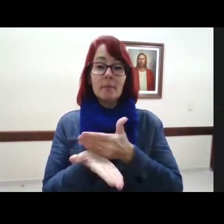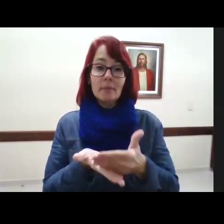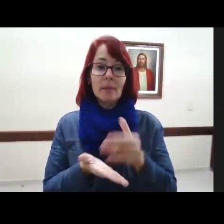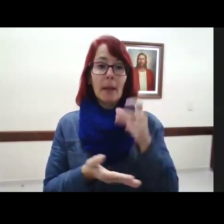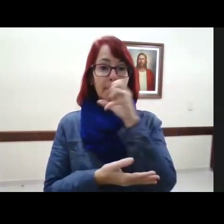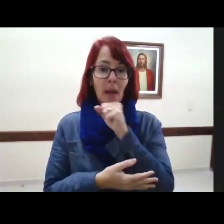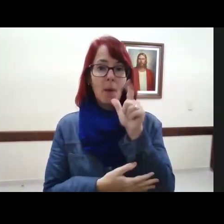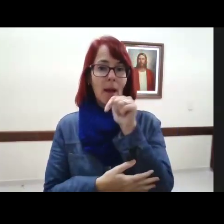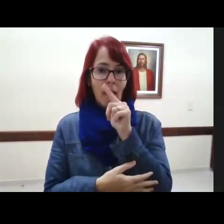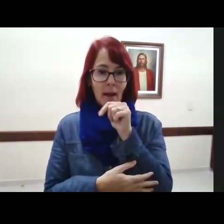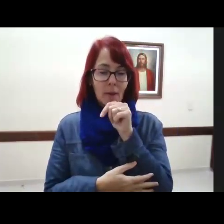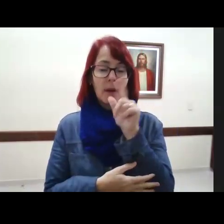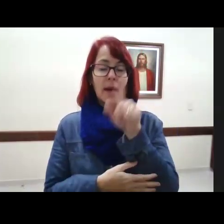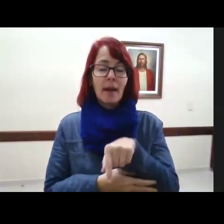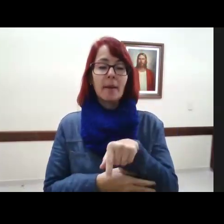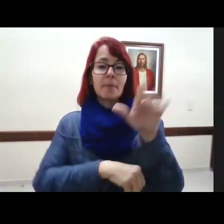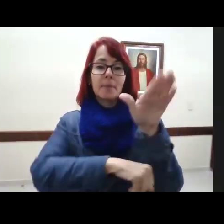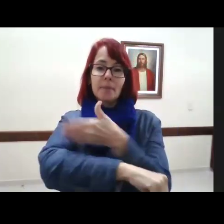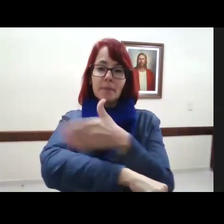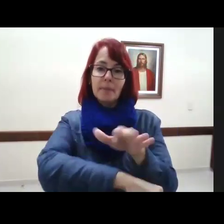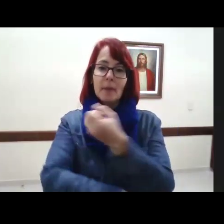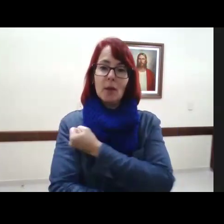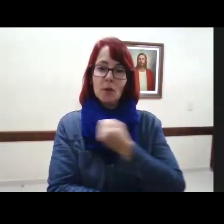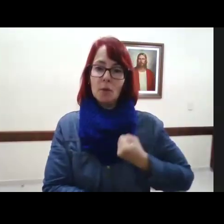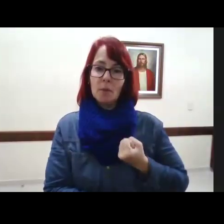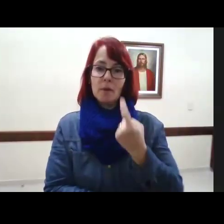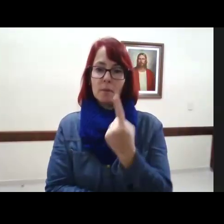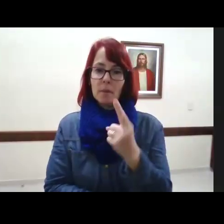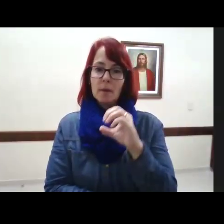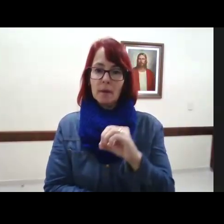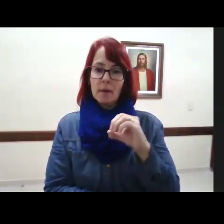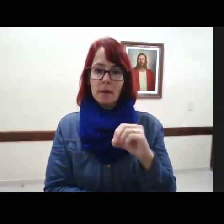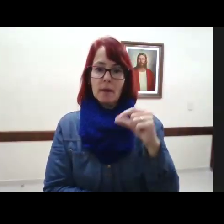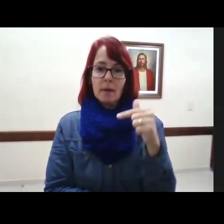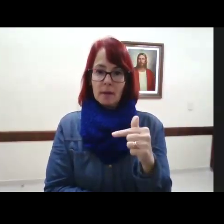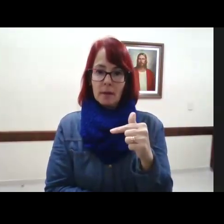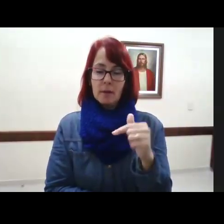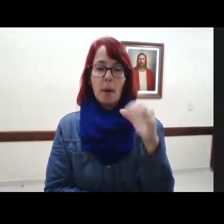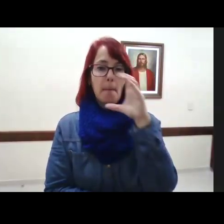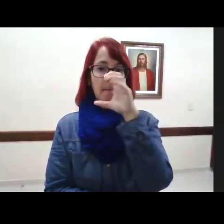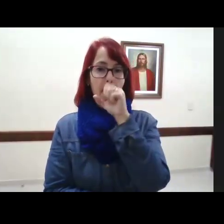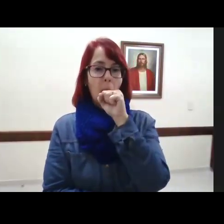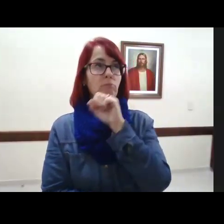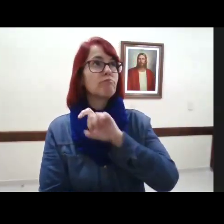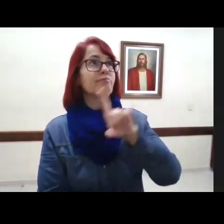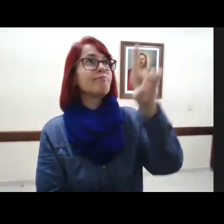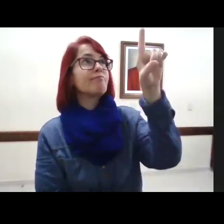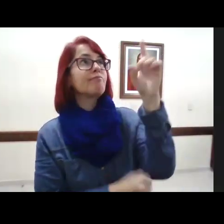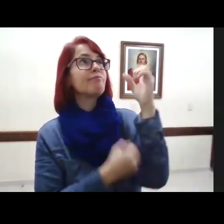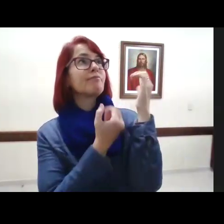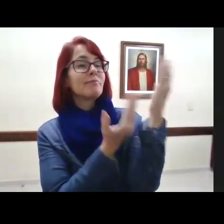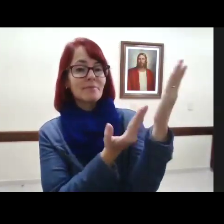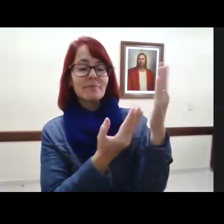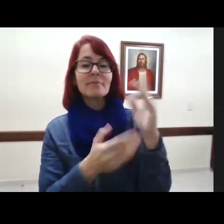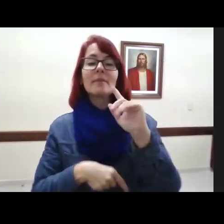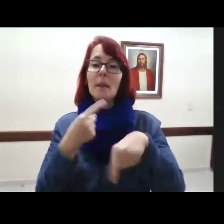nossa reunião cantando o hino número 1007, Pão do Céu. E logo em seguida